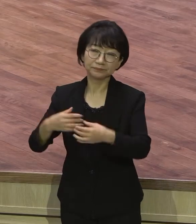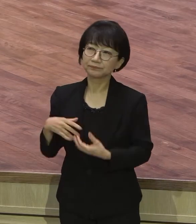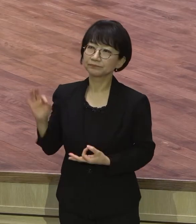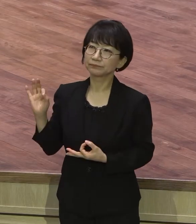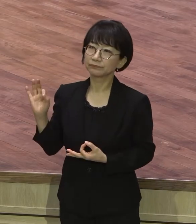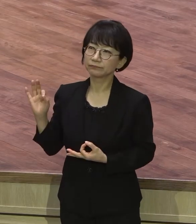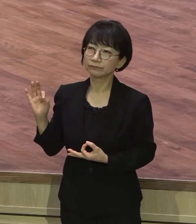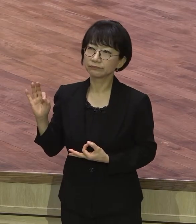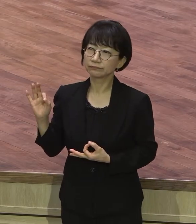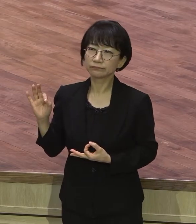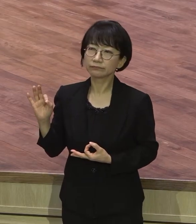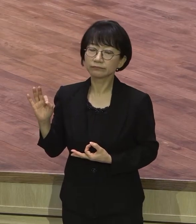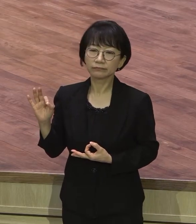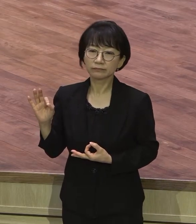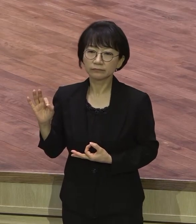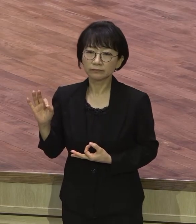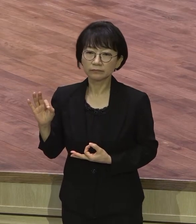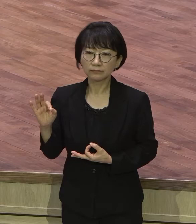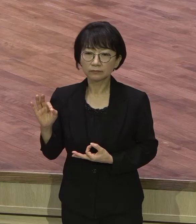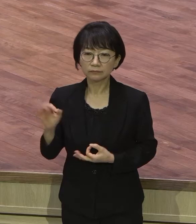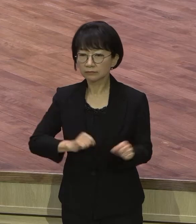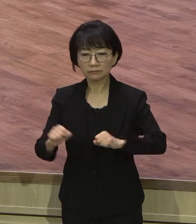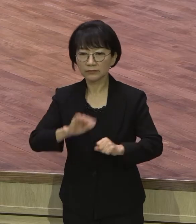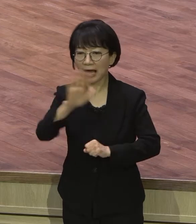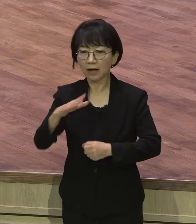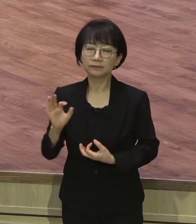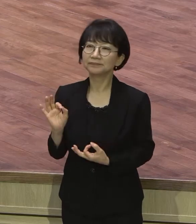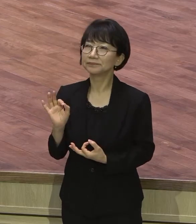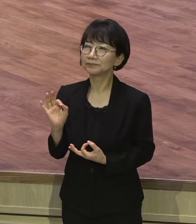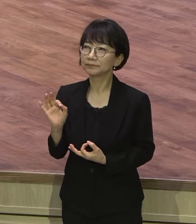원망할 때 하나님이 아무 일도 안 하셨어요.